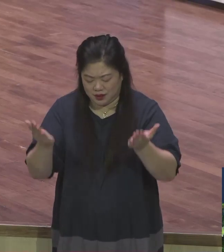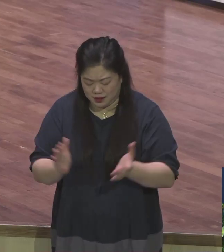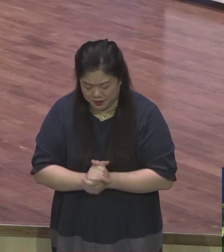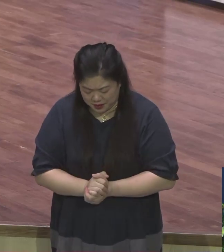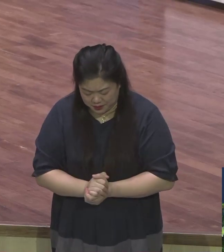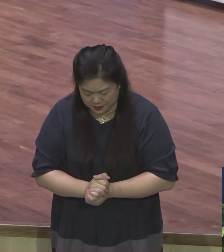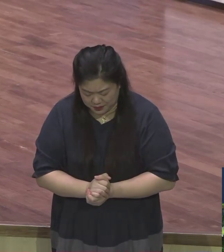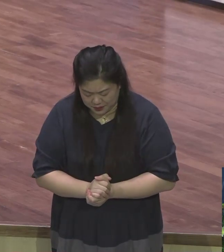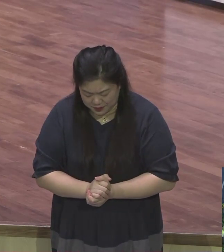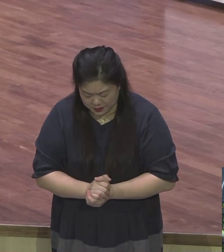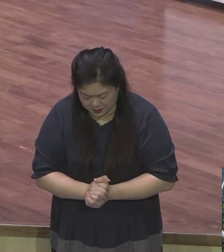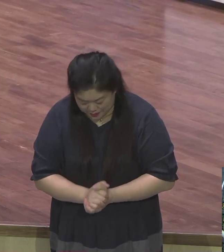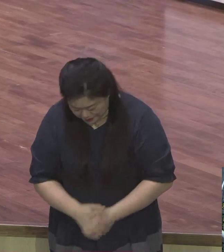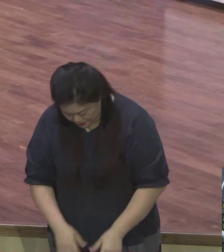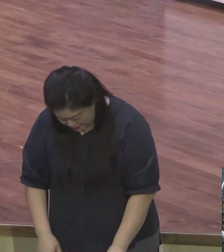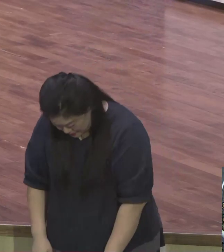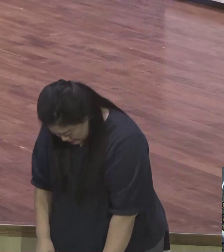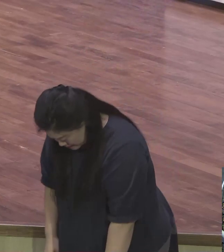아멘